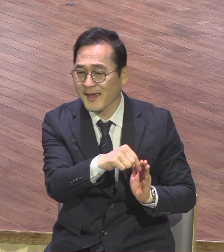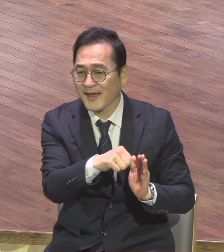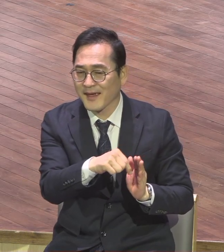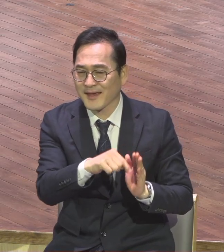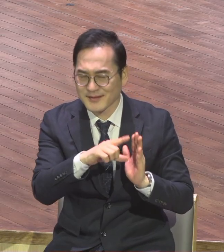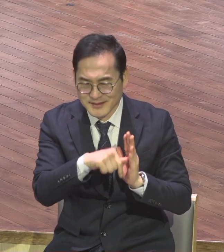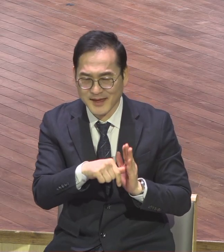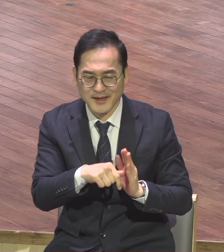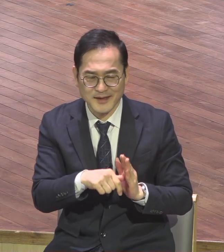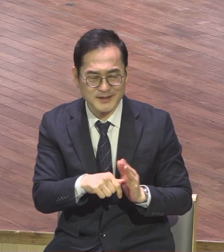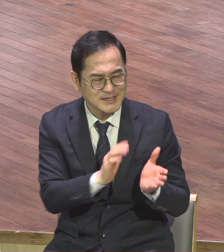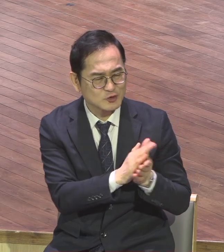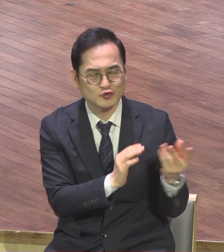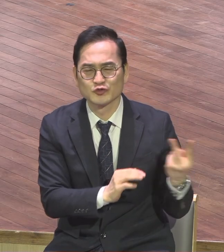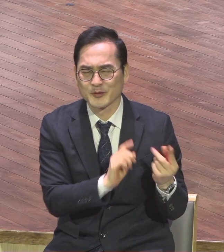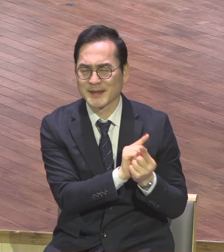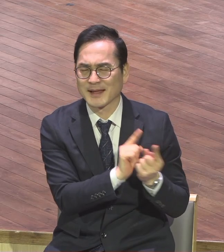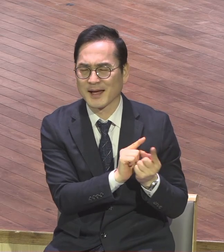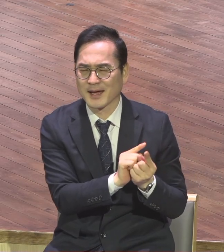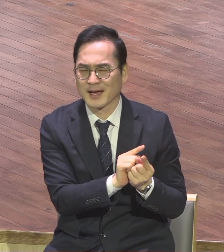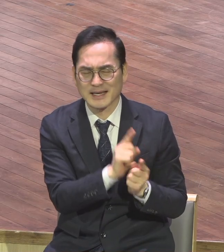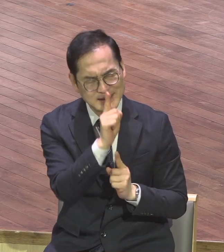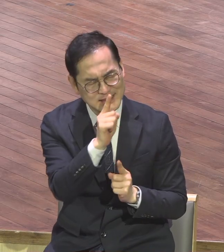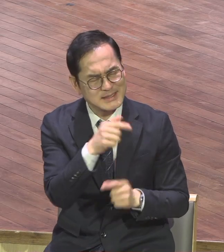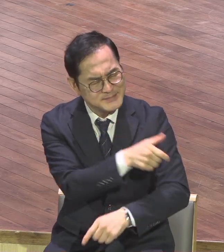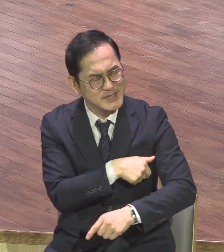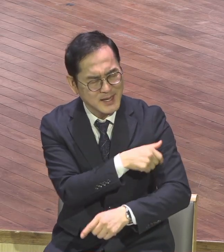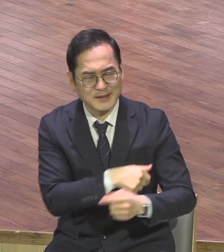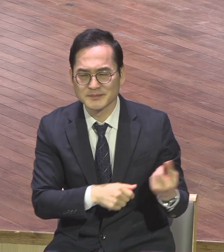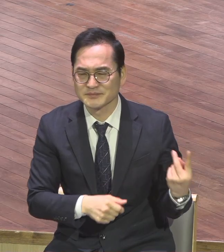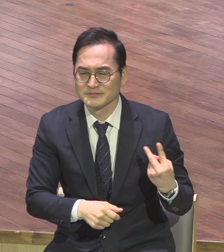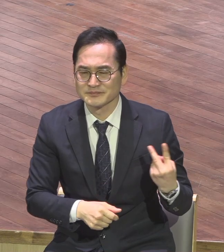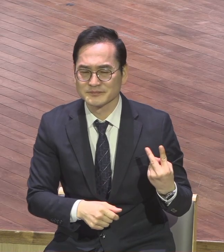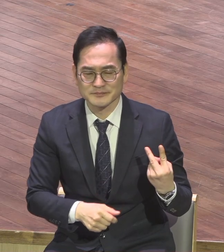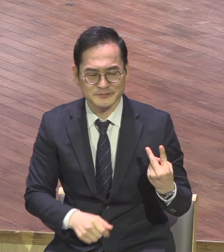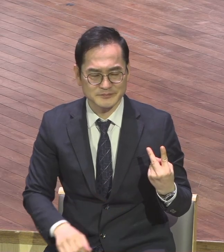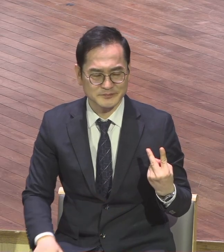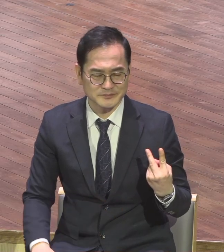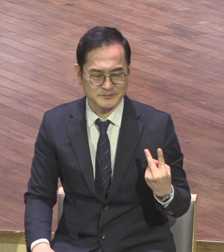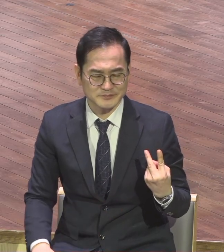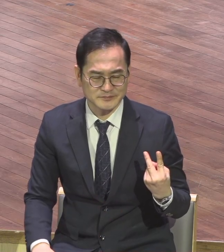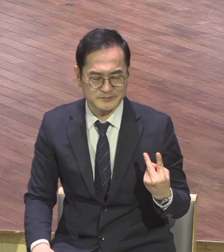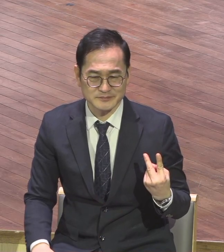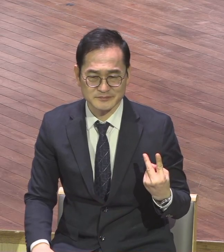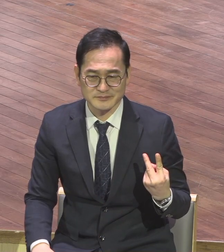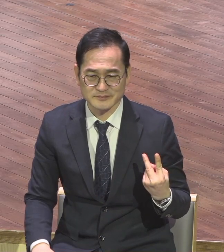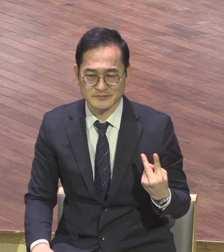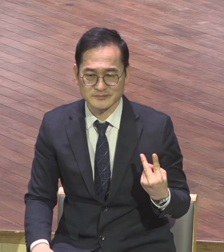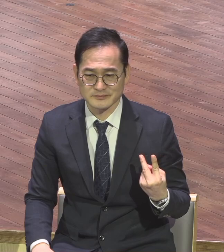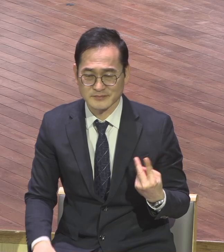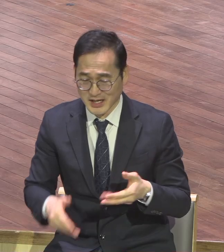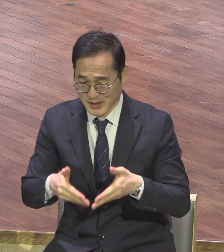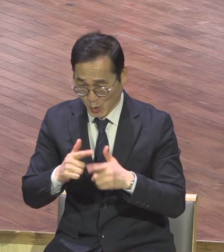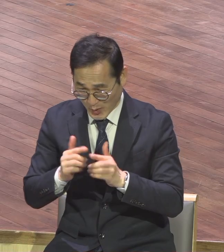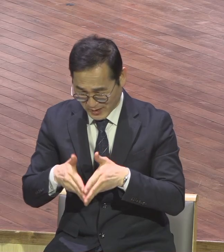그래서 버스 전도했던 그 친구인데 이재우 집사라고. 이재우 집사가 개척할 때 우리 교회를 나왔다고.